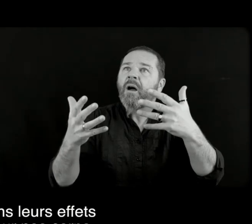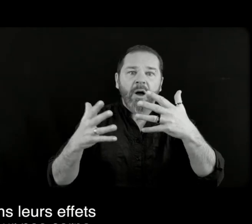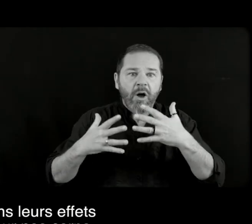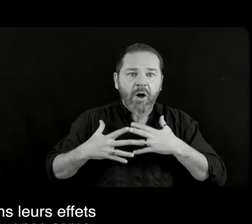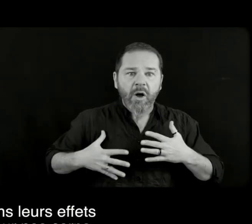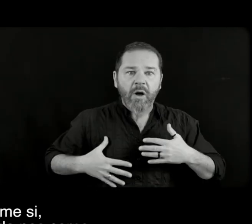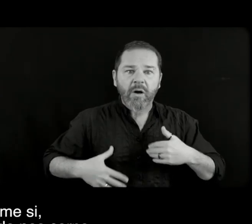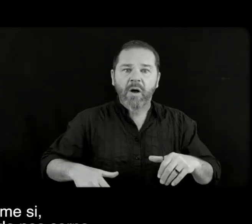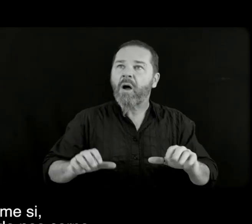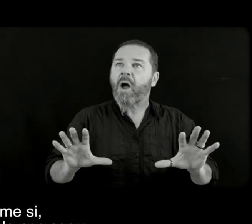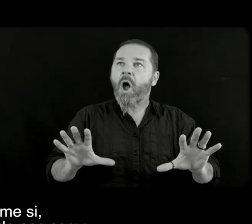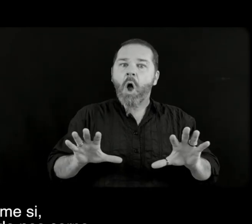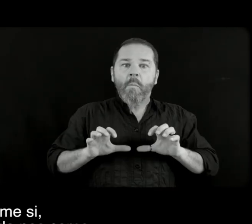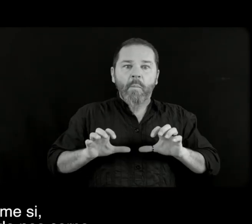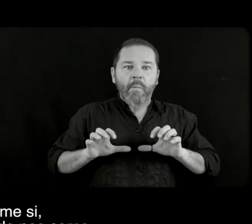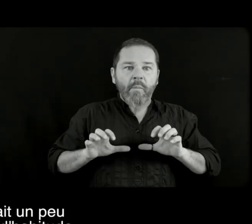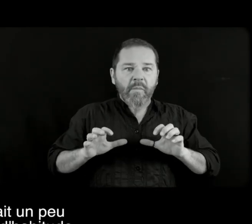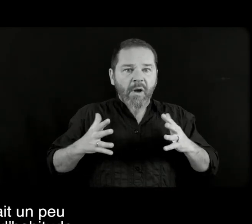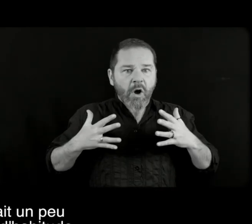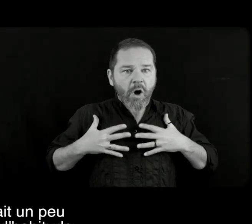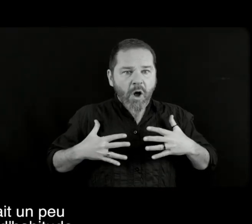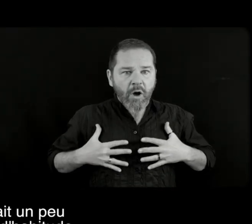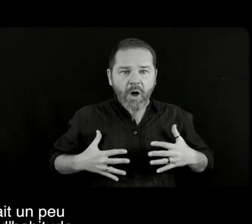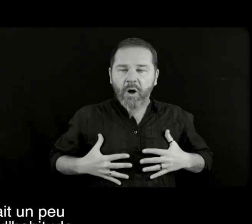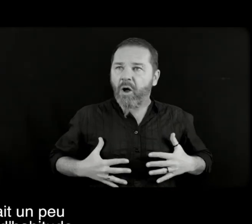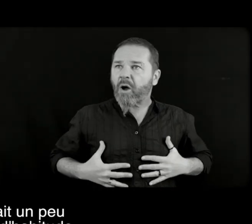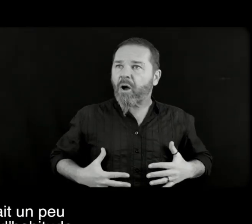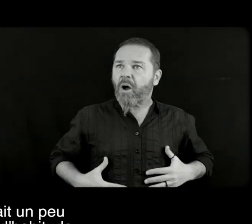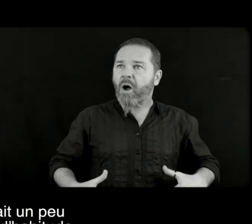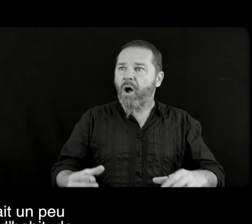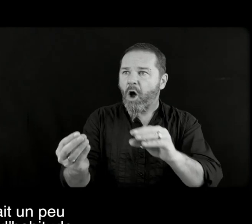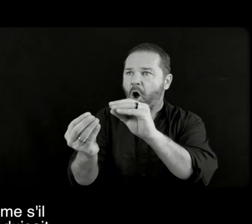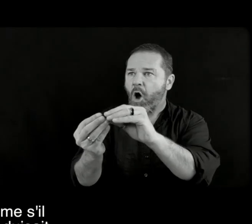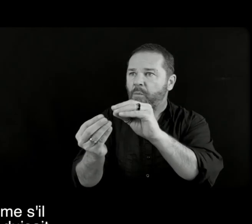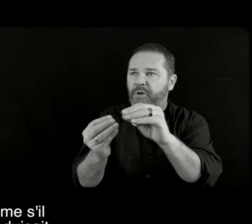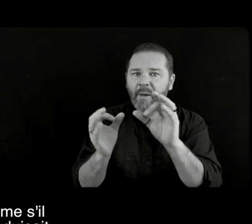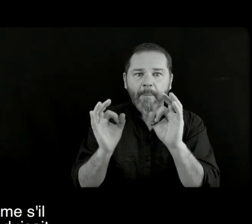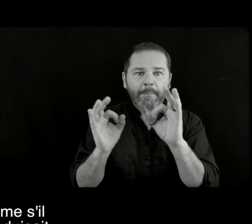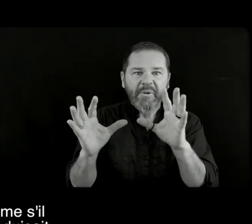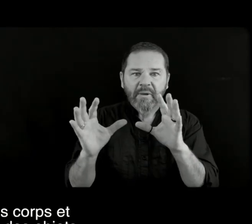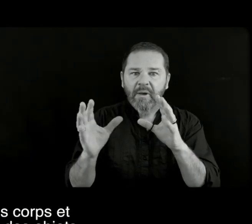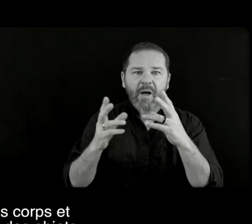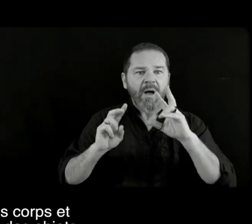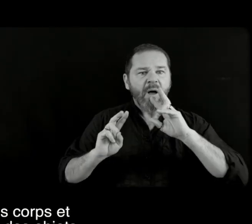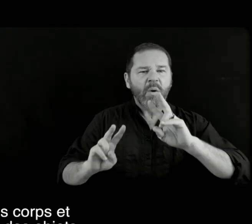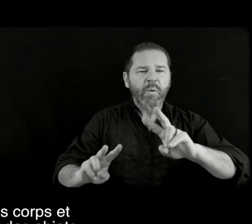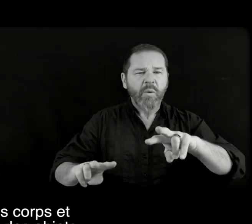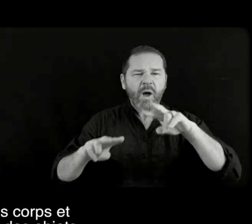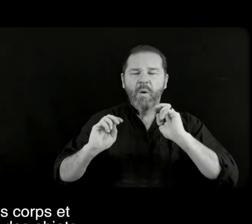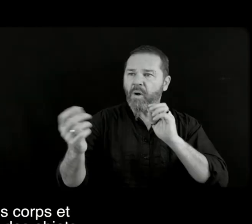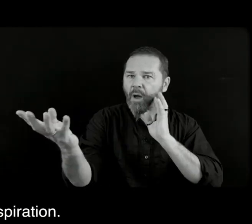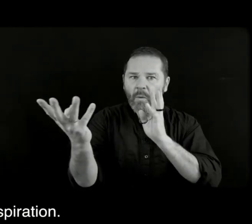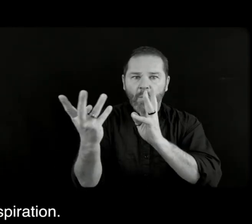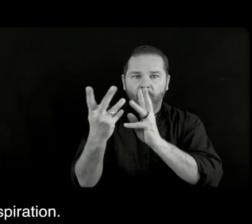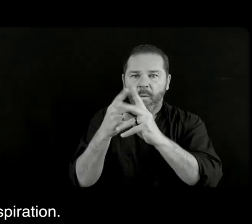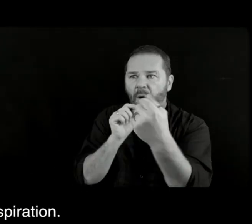immédiat sur nos corps, comme si la surface de nos corps percevait un peu plus que d'habitude. comme s'il se produisait entre nos corps et la surface des